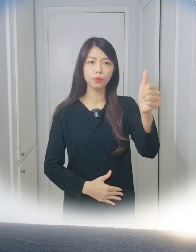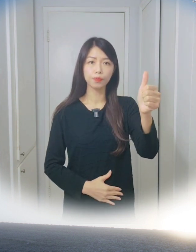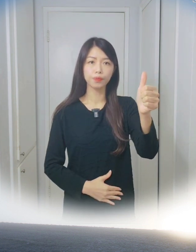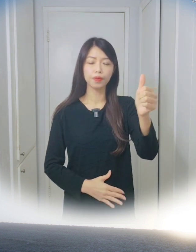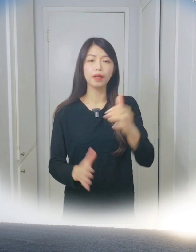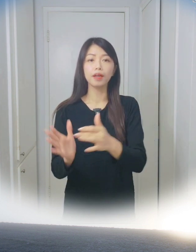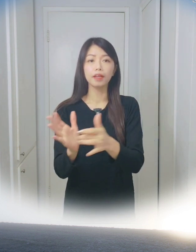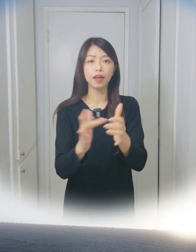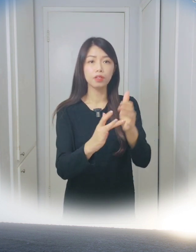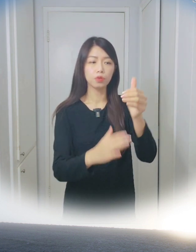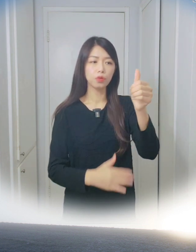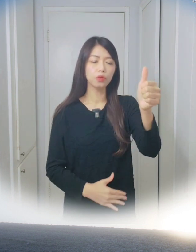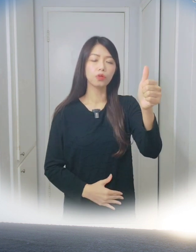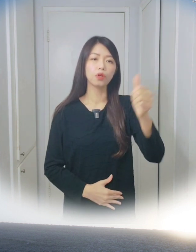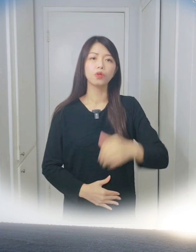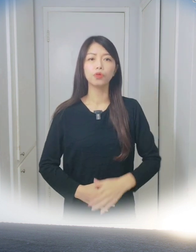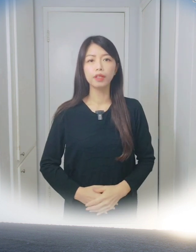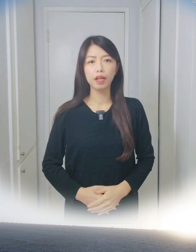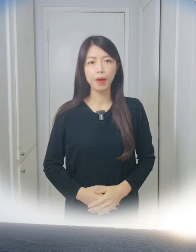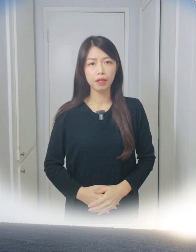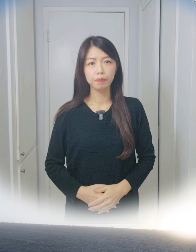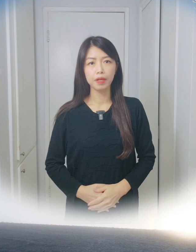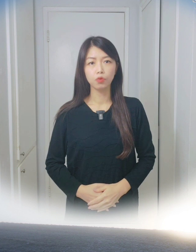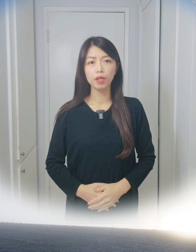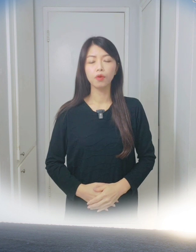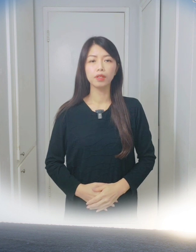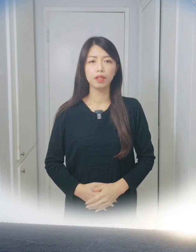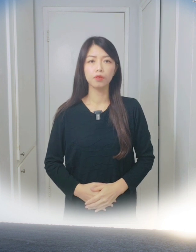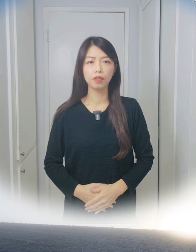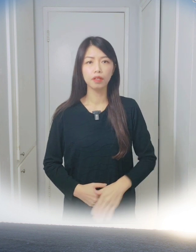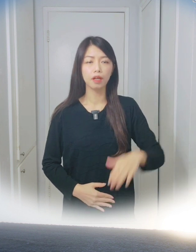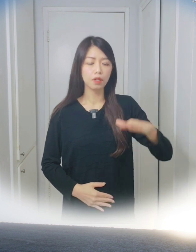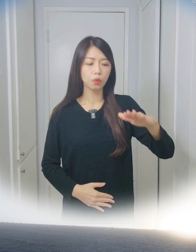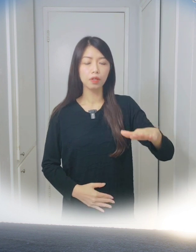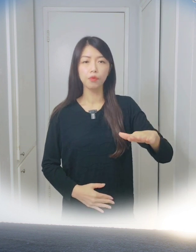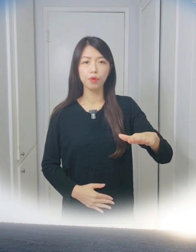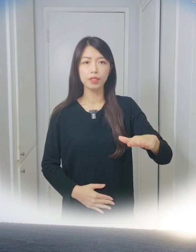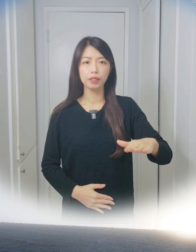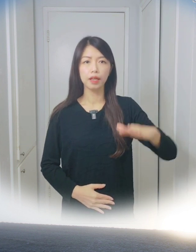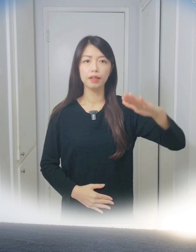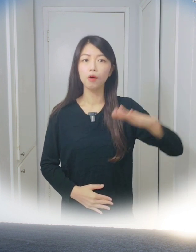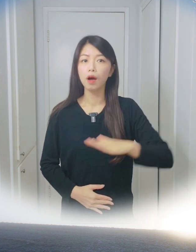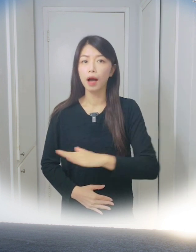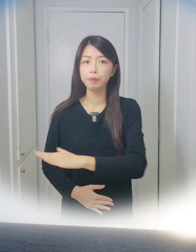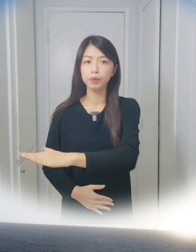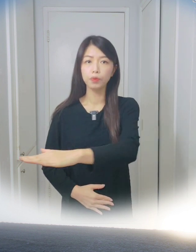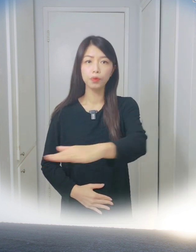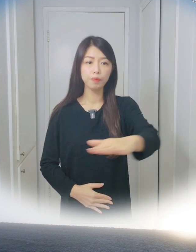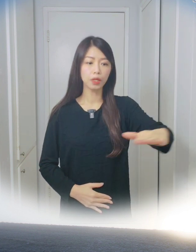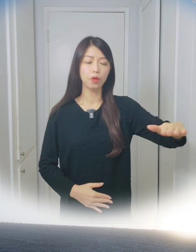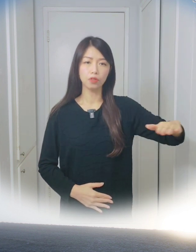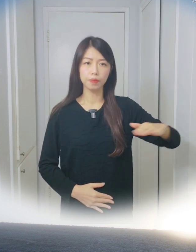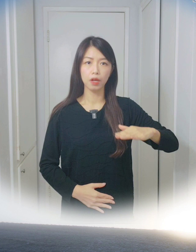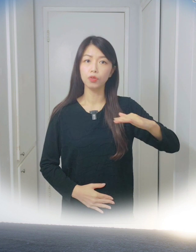예수, 예수, 우리들의 밝은 빛. 우리라고 하는 뜻의 수어는 손등이 위로 한 이 상태에서